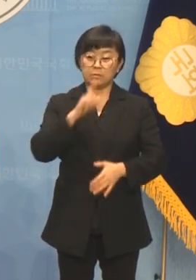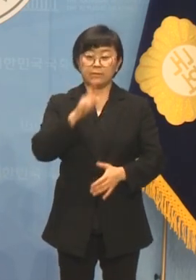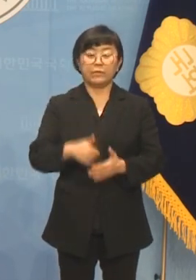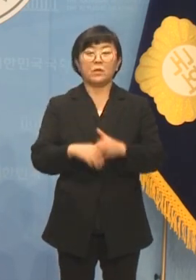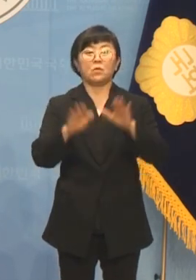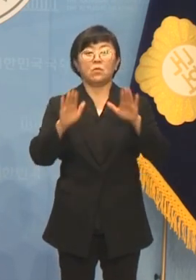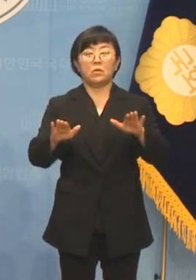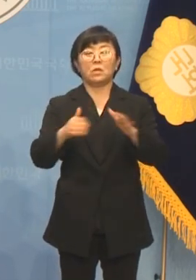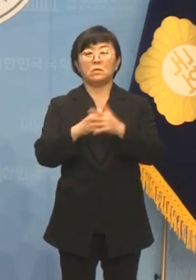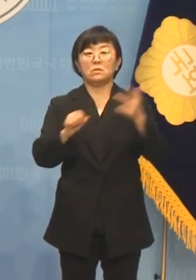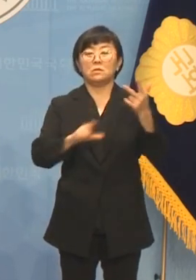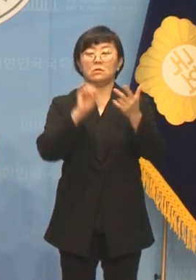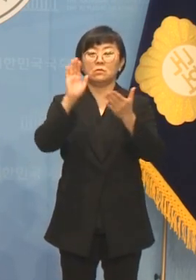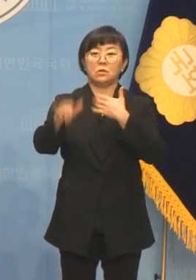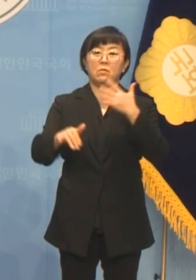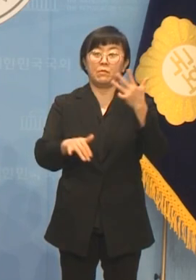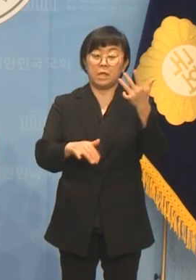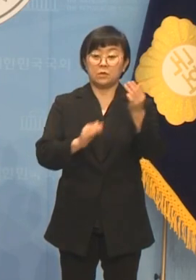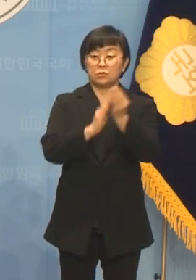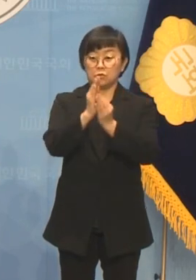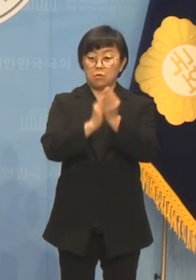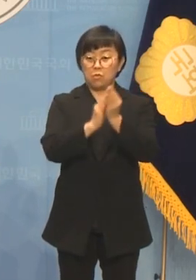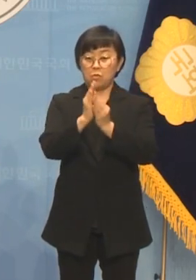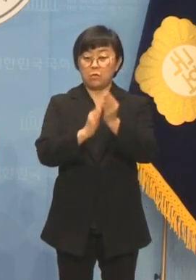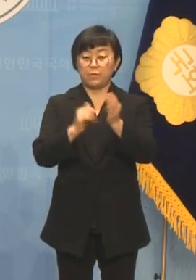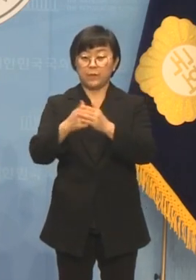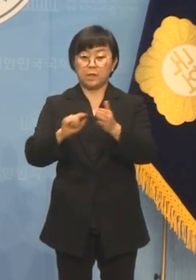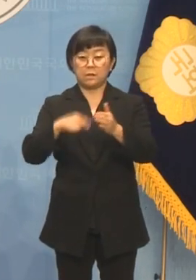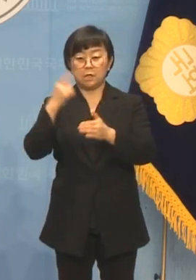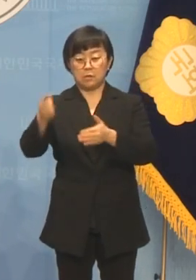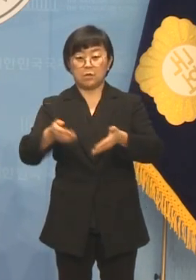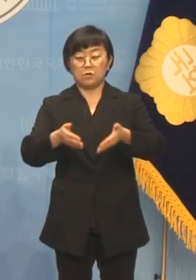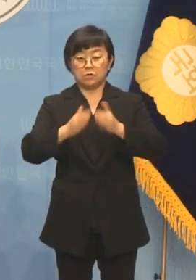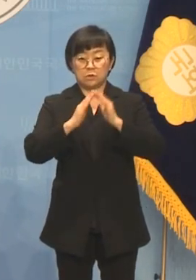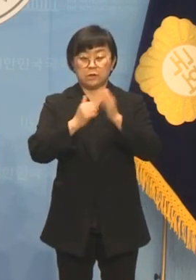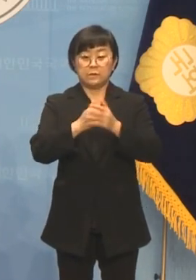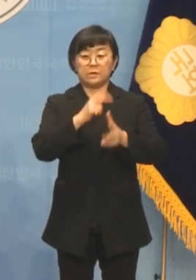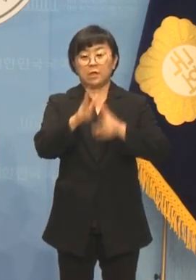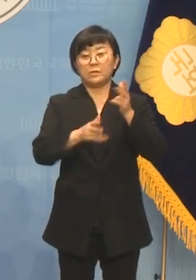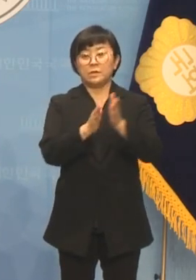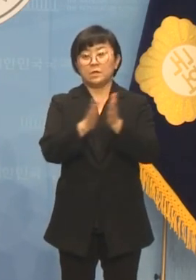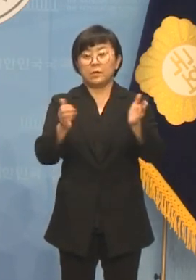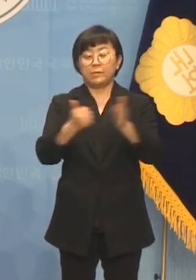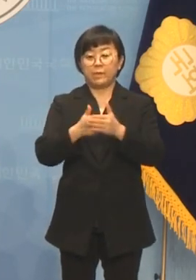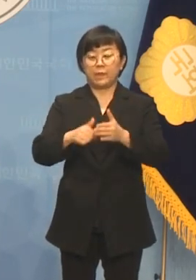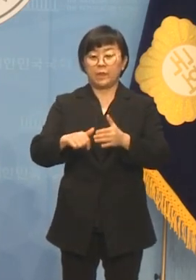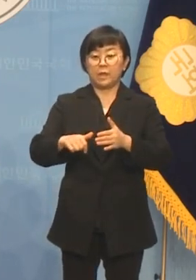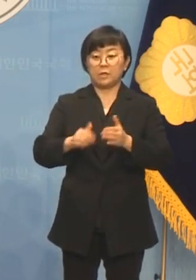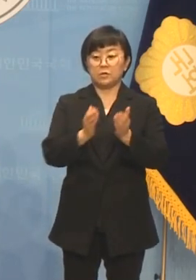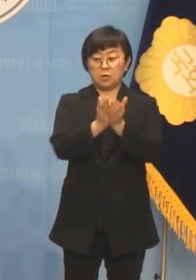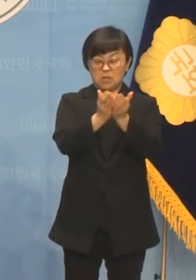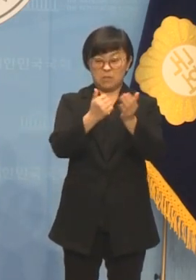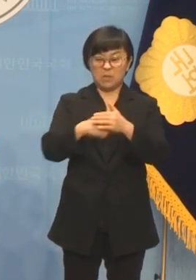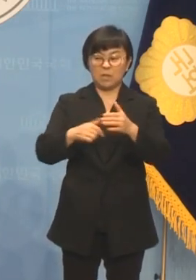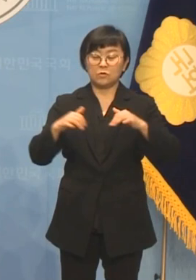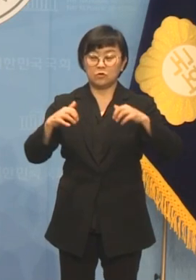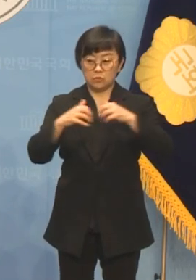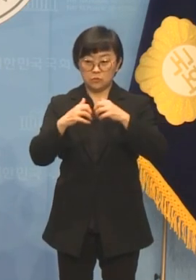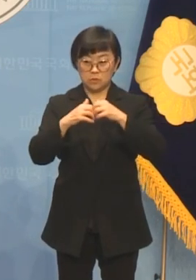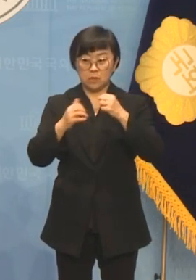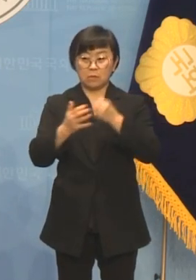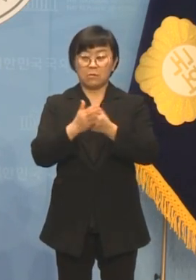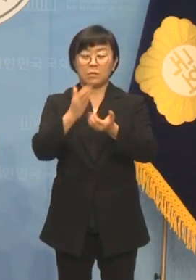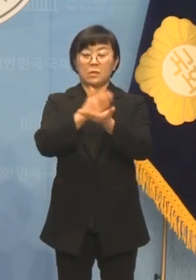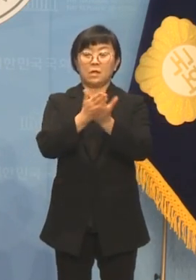올 하반기부터 8조 원 규모의 차세대 구축함 사업이 시작됩니다. 선체부터 전투체계,